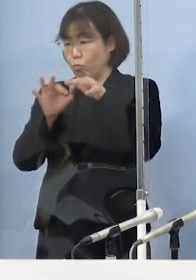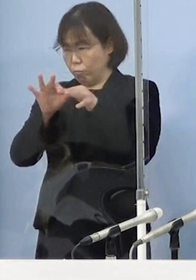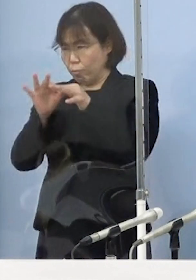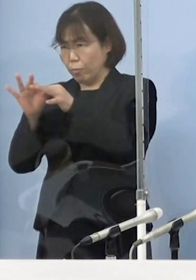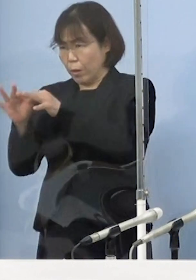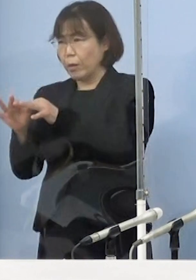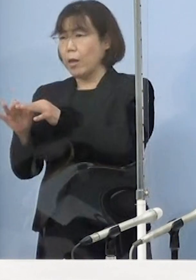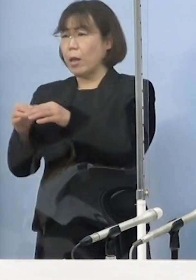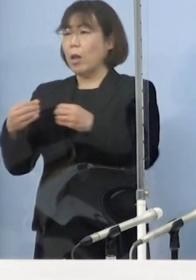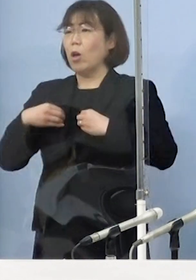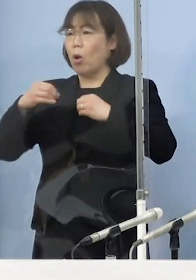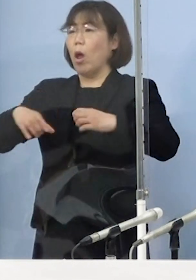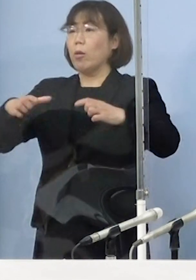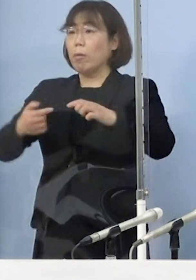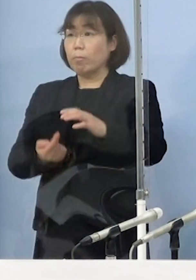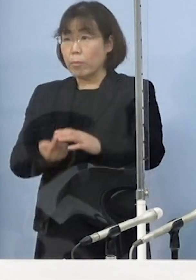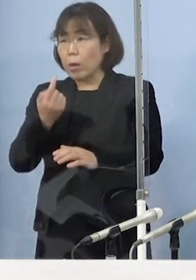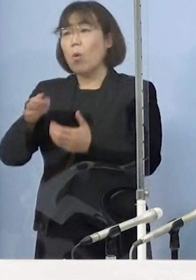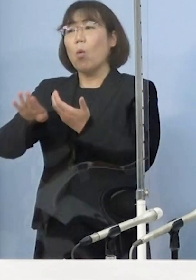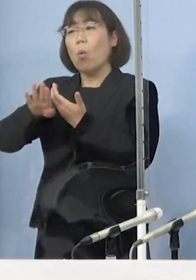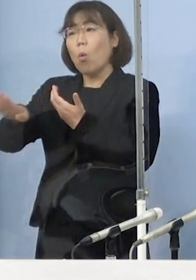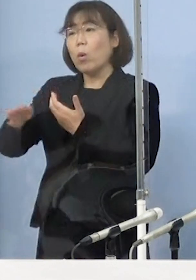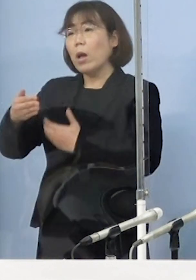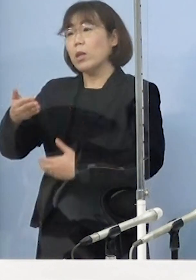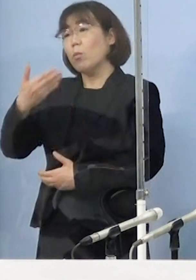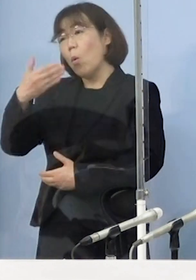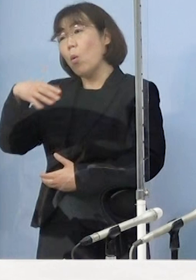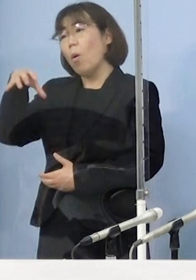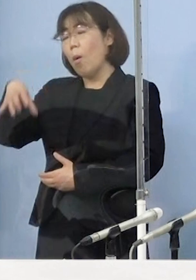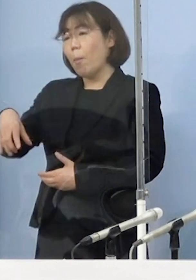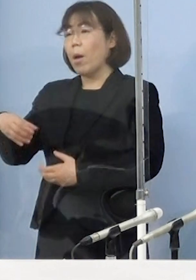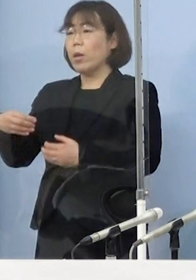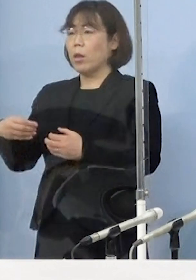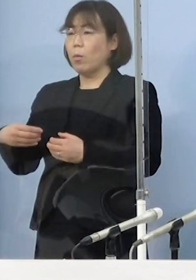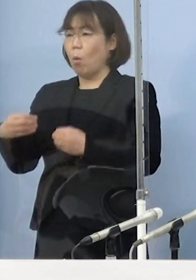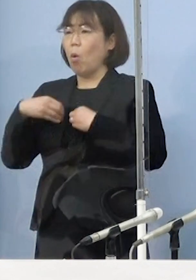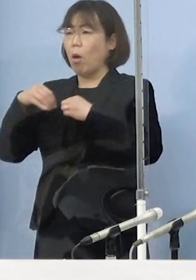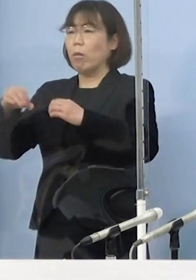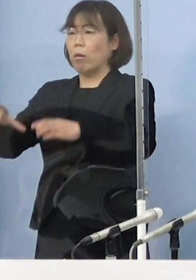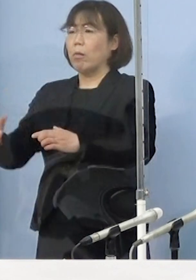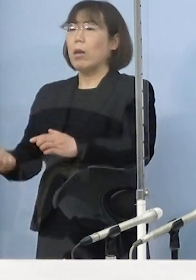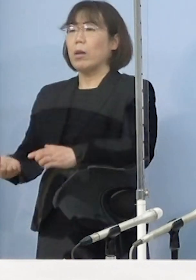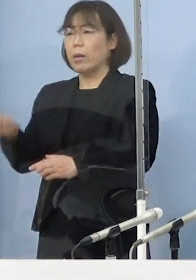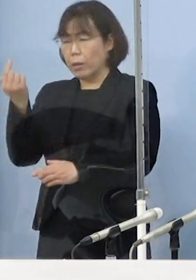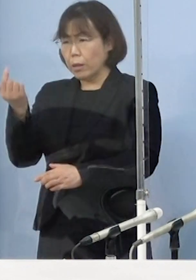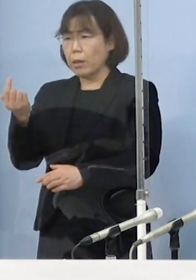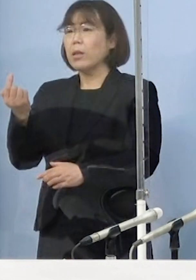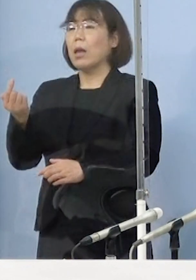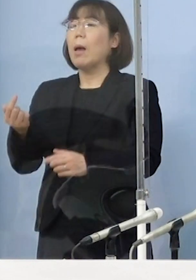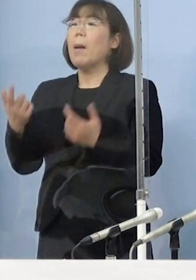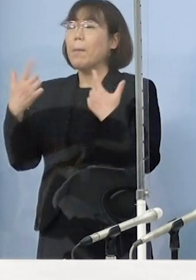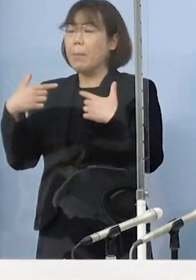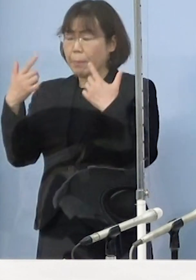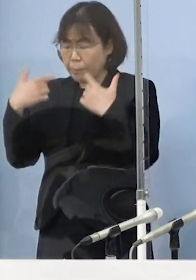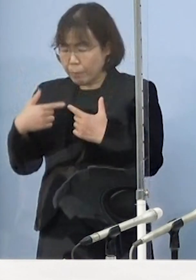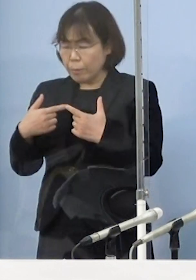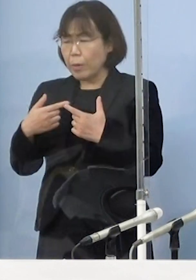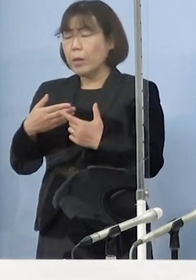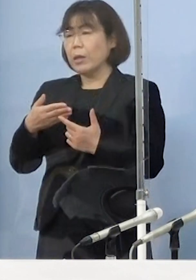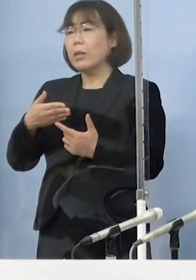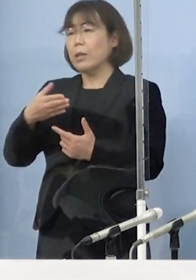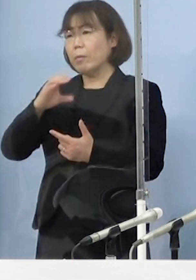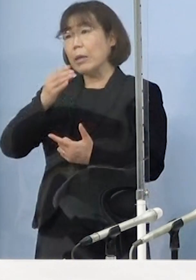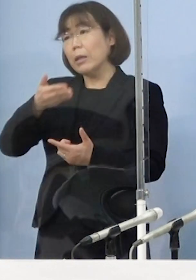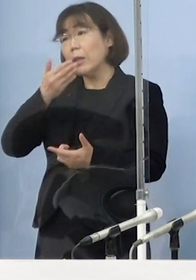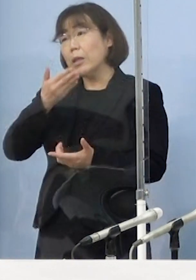それ以外にも飲食の場からクラスターが出る、毎日飲食関係、ここだけを抜き書きさせていただきましたが、2桁。